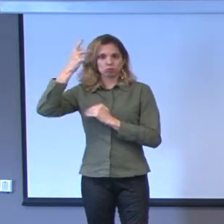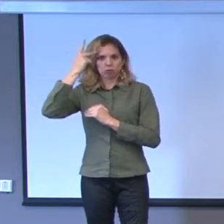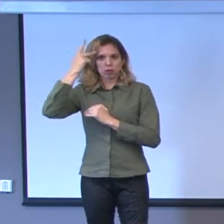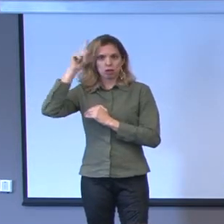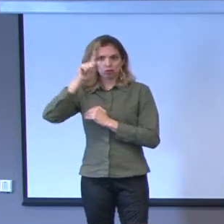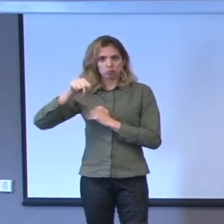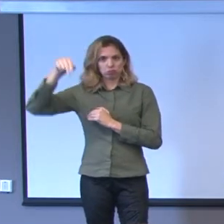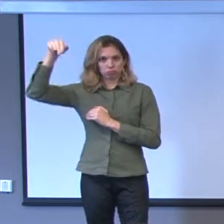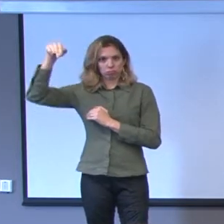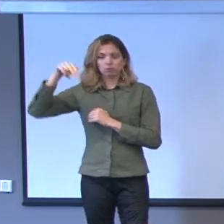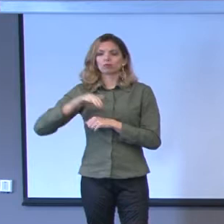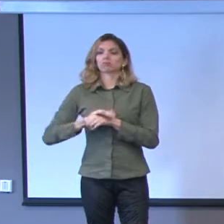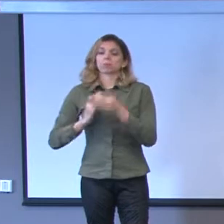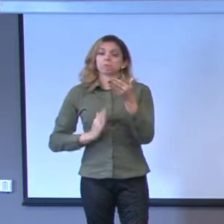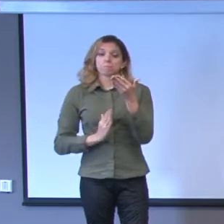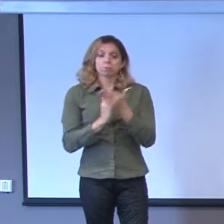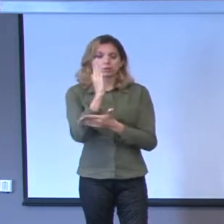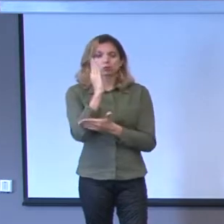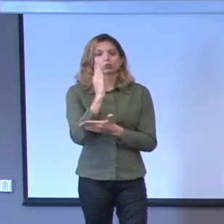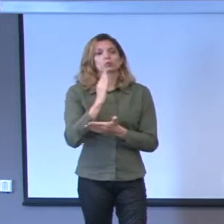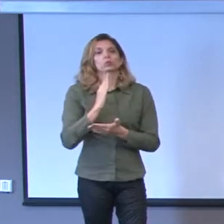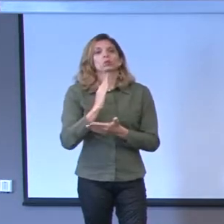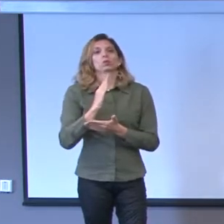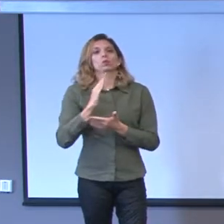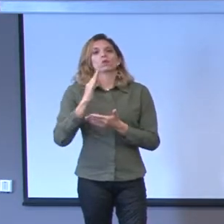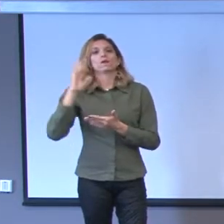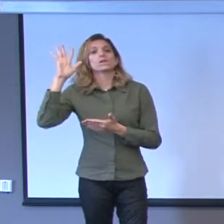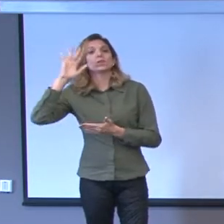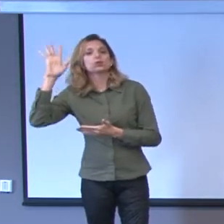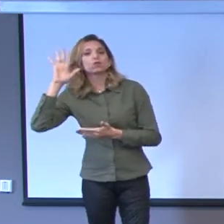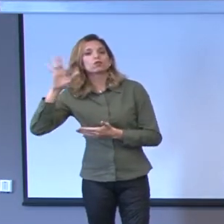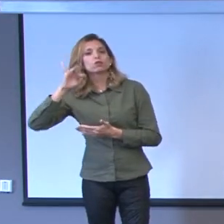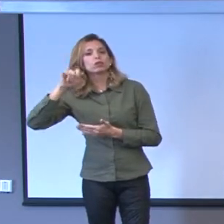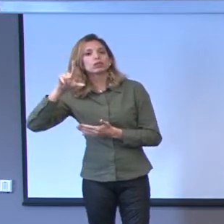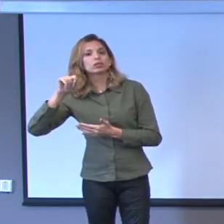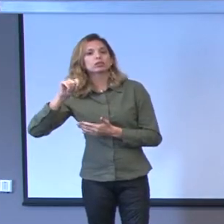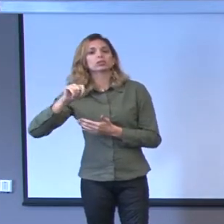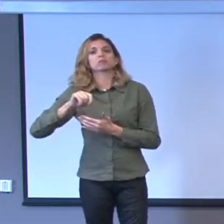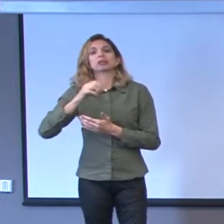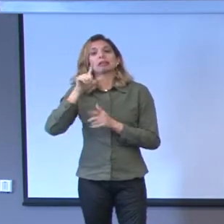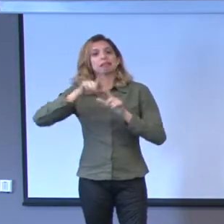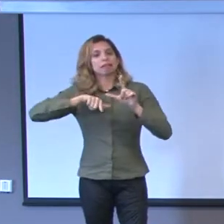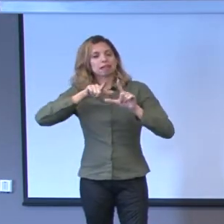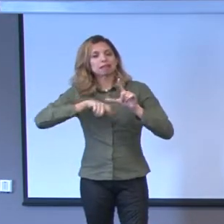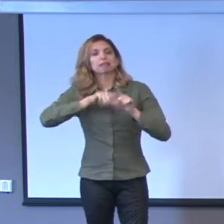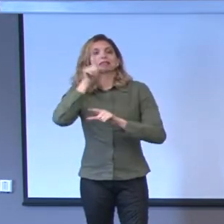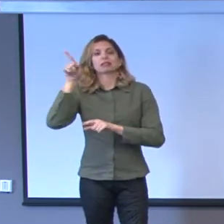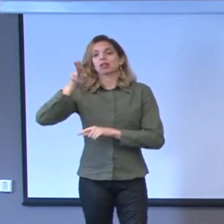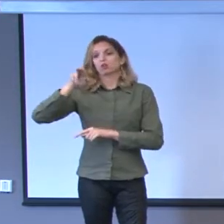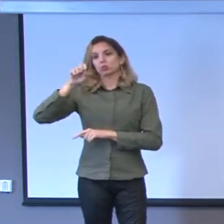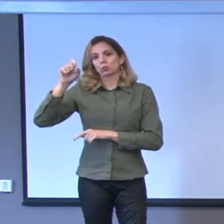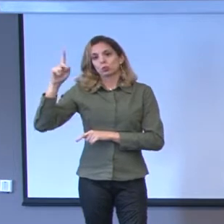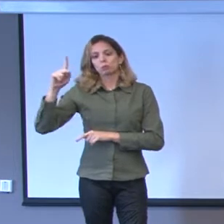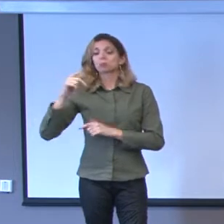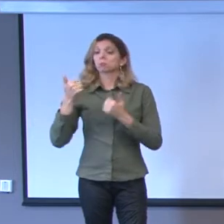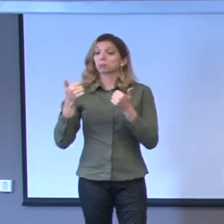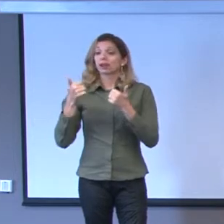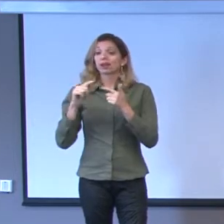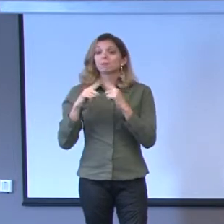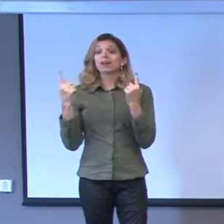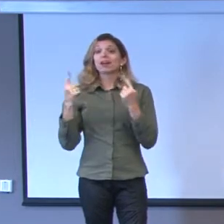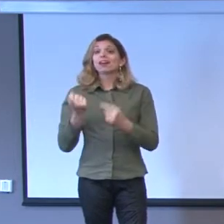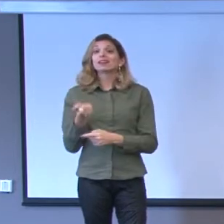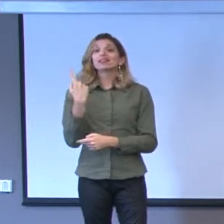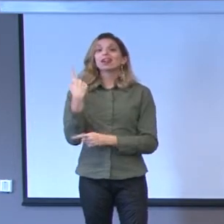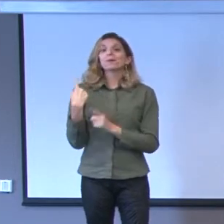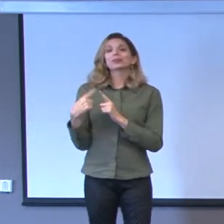Paulo, e ele passou na faculdade de Filosofia, Ciências e Letras, lá na FEFELESH USP, e primeiro que ele causou um estranhamento